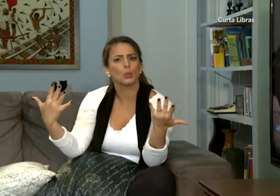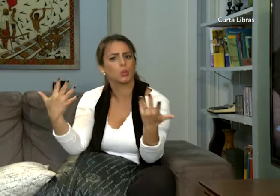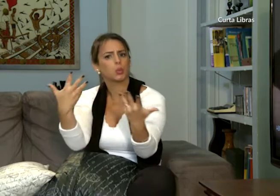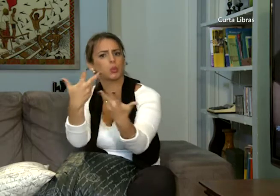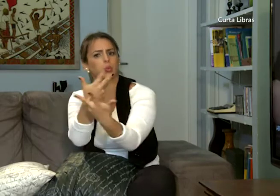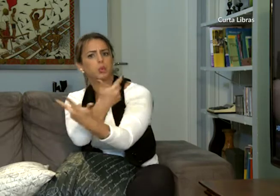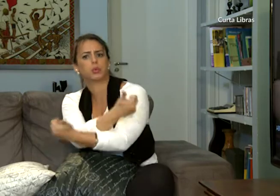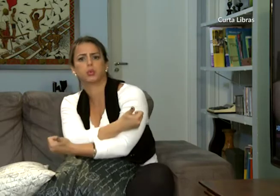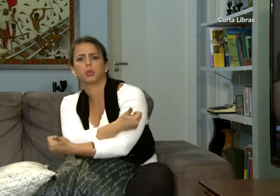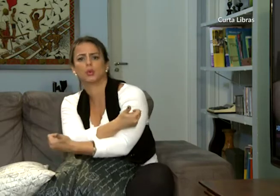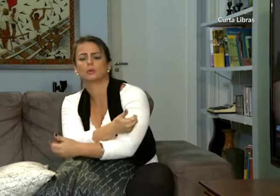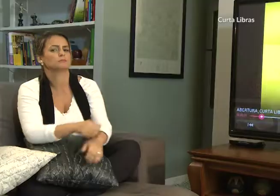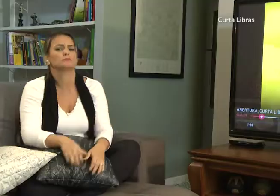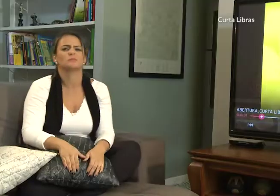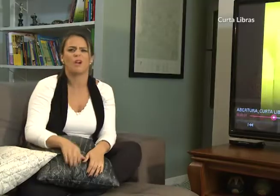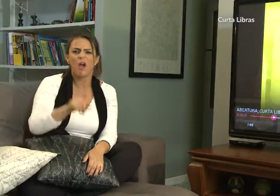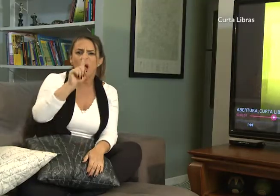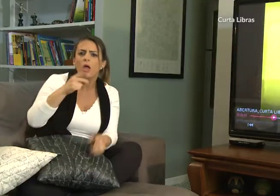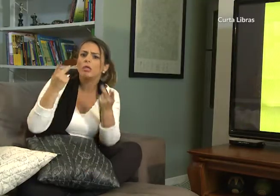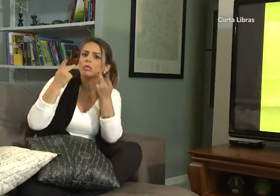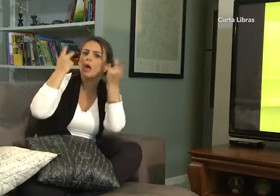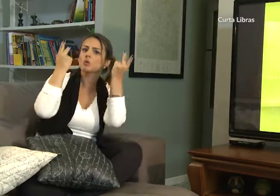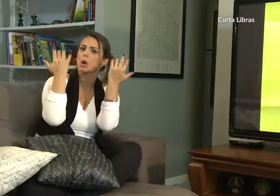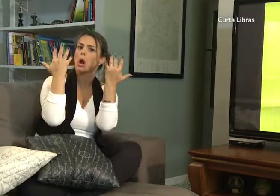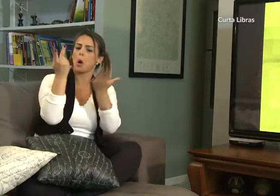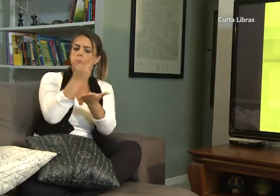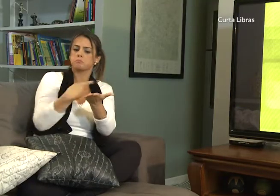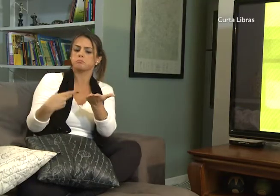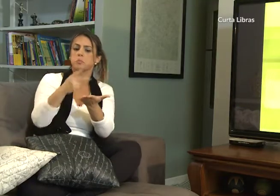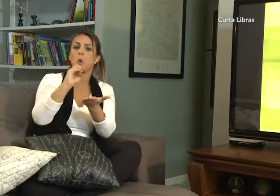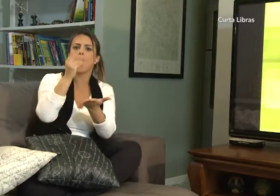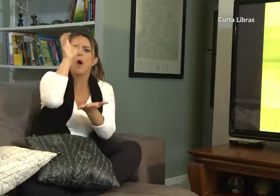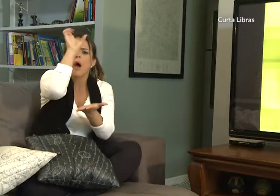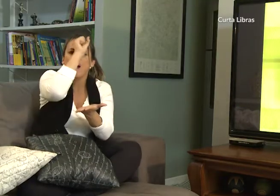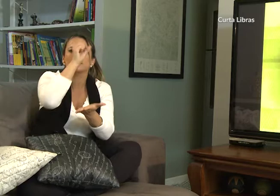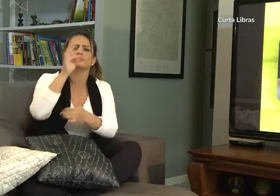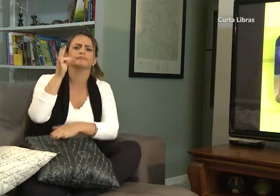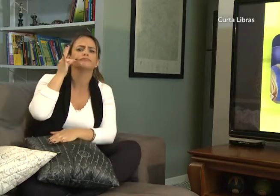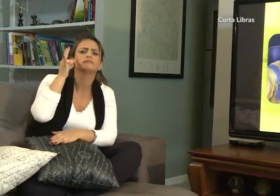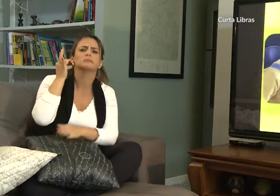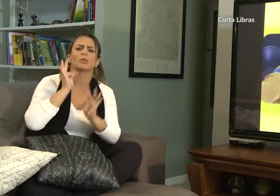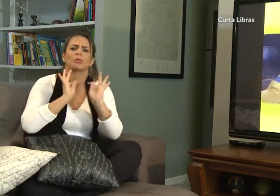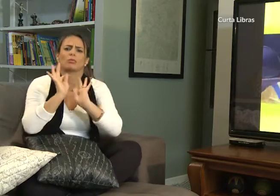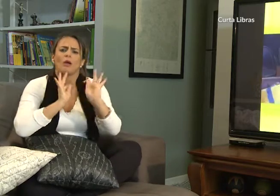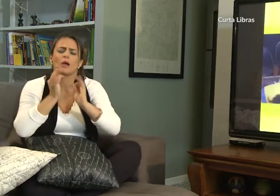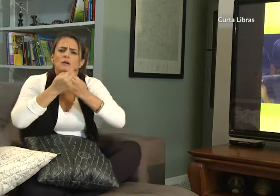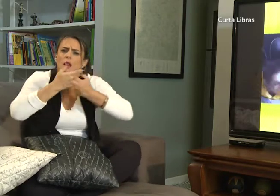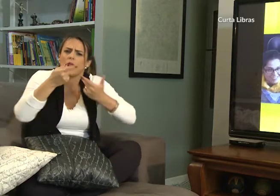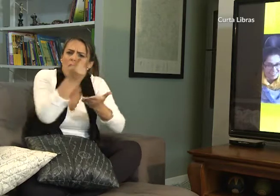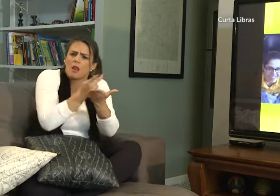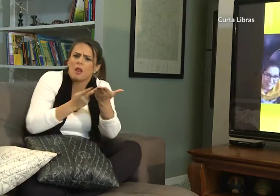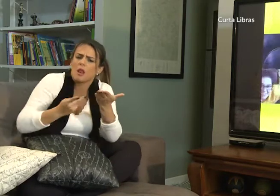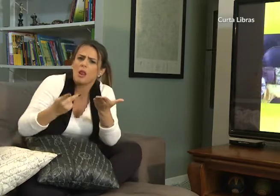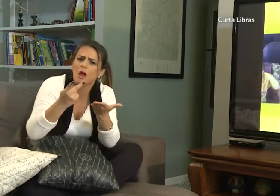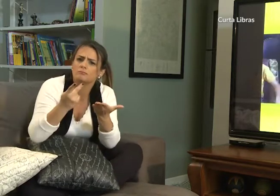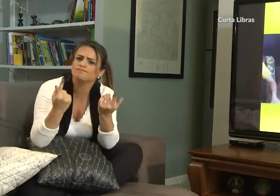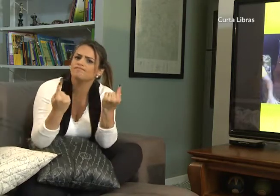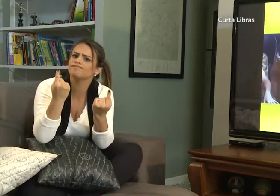caricaturas de pessoas de uma forma muito talentosa? Será esse um dom natural ou adquirido através de técnicas e cursos